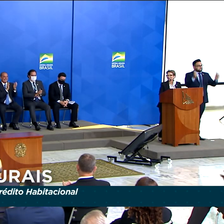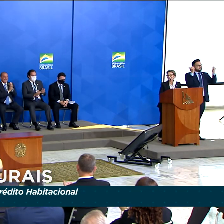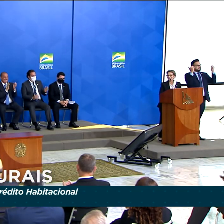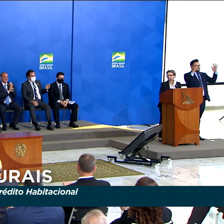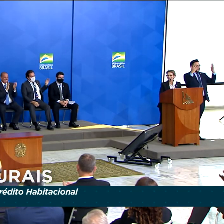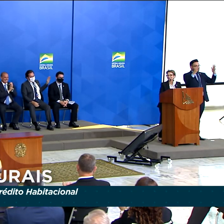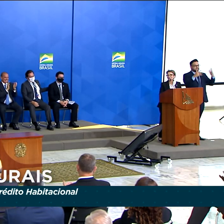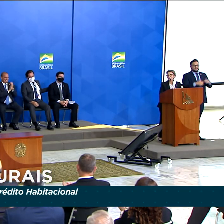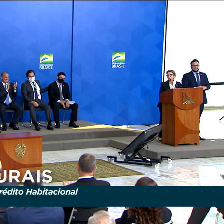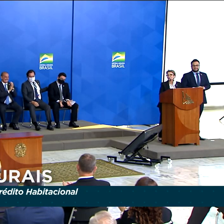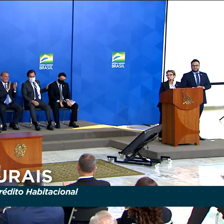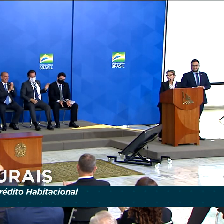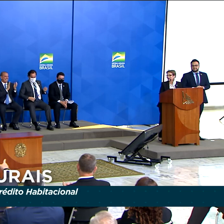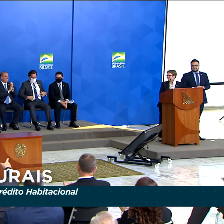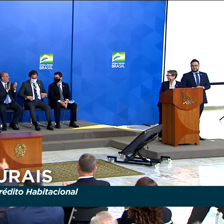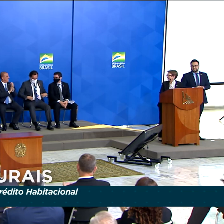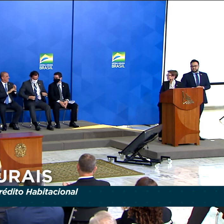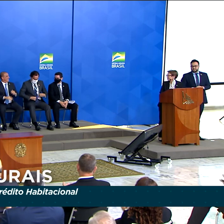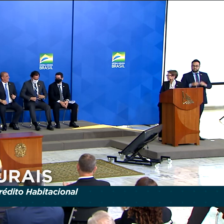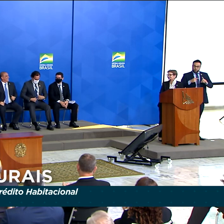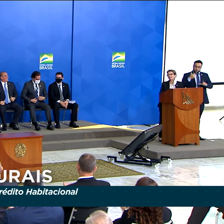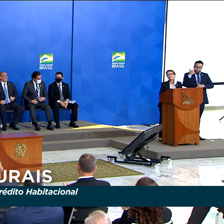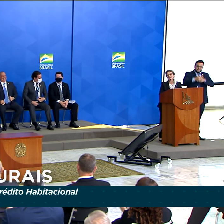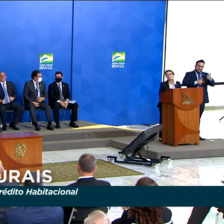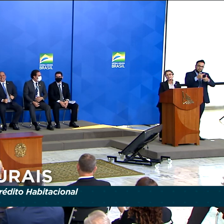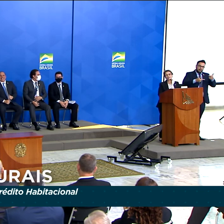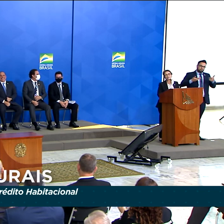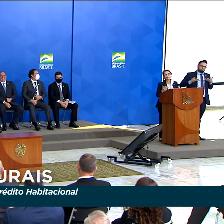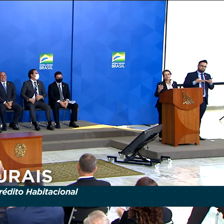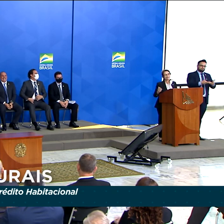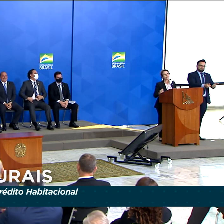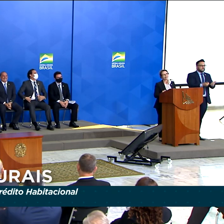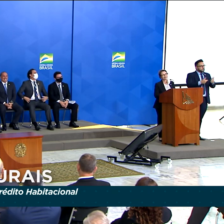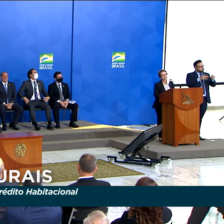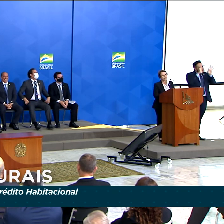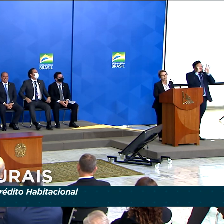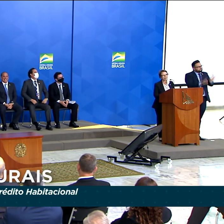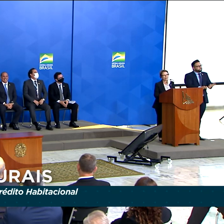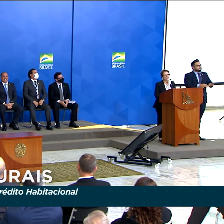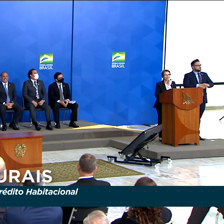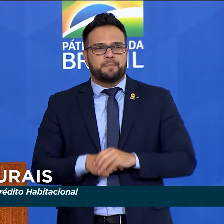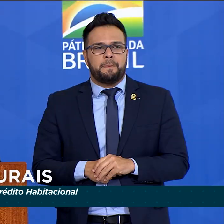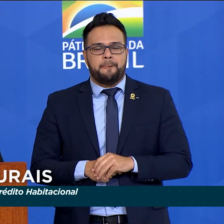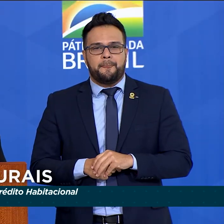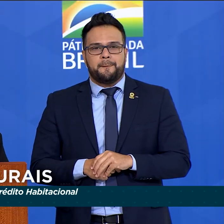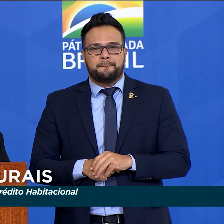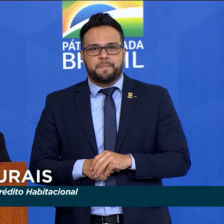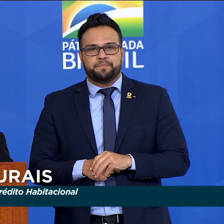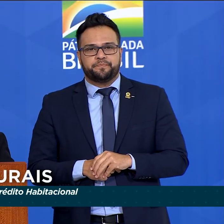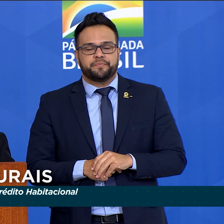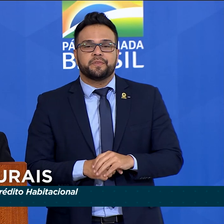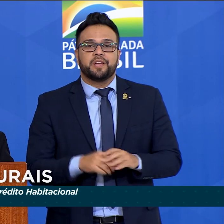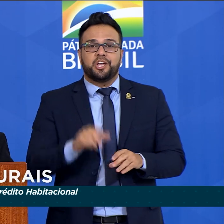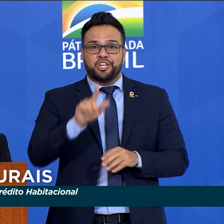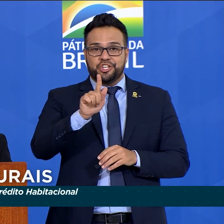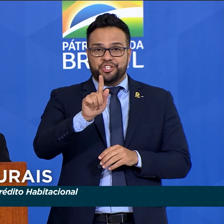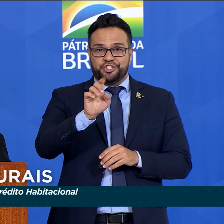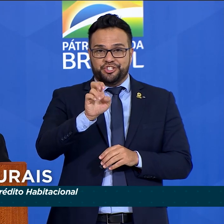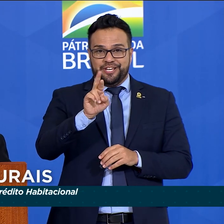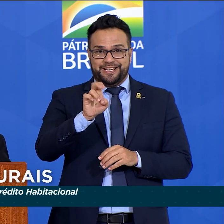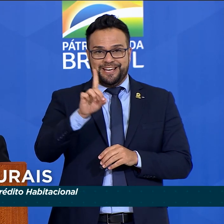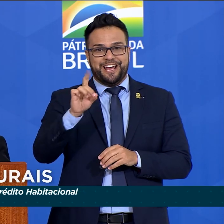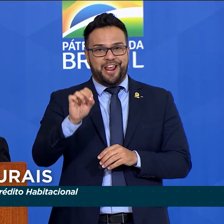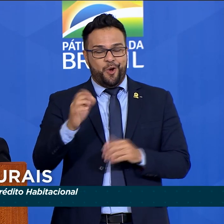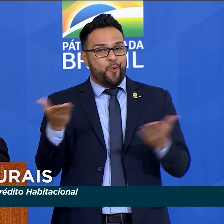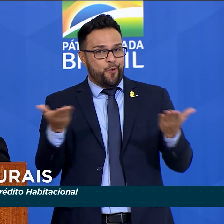Parabenizar pelo trabalho, né? E eu tenho certeza que o Geraldo hoje está muito feliz